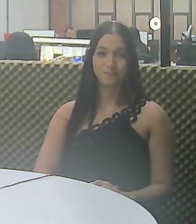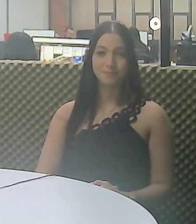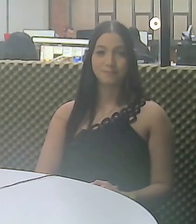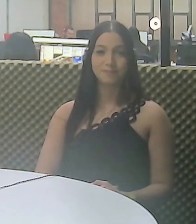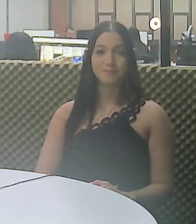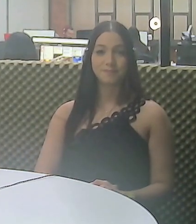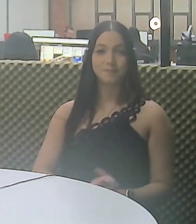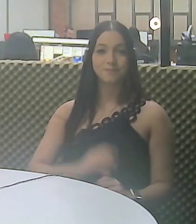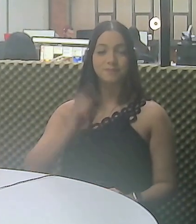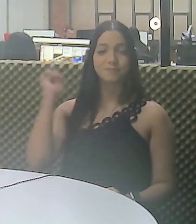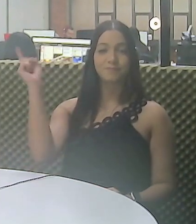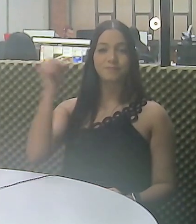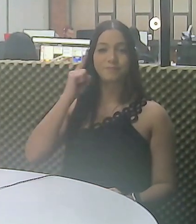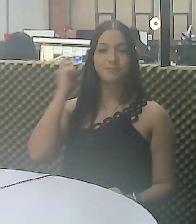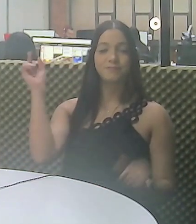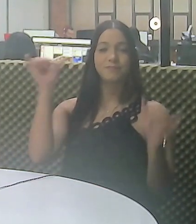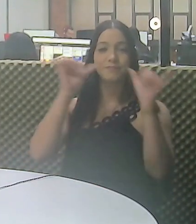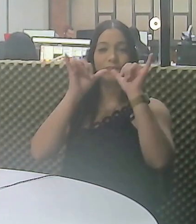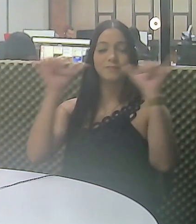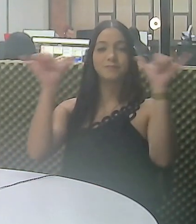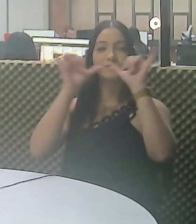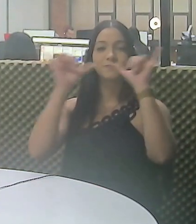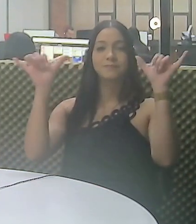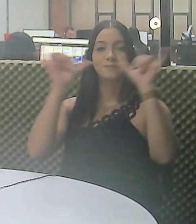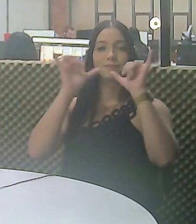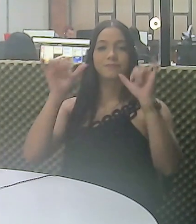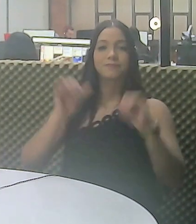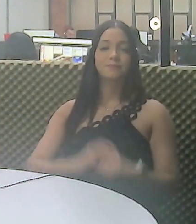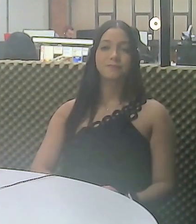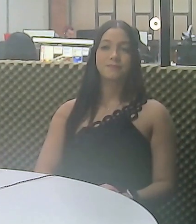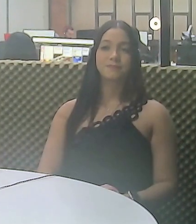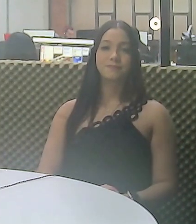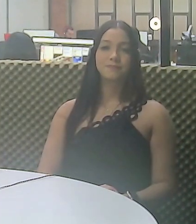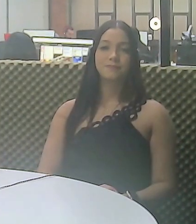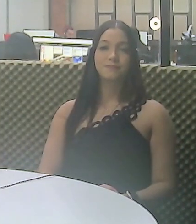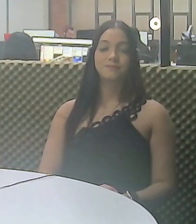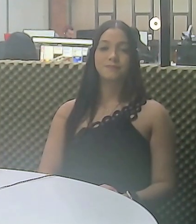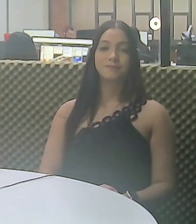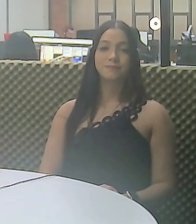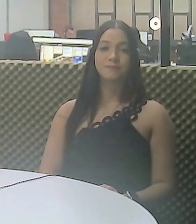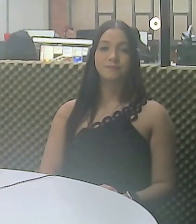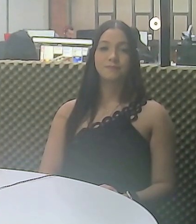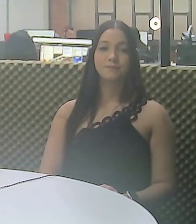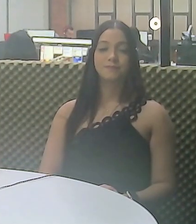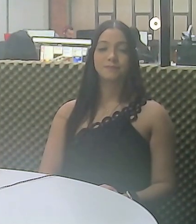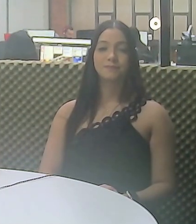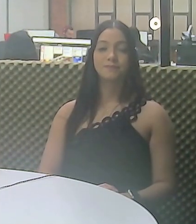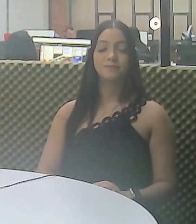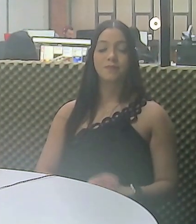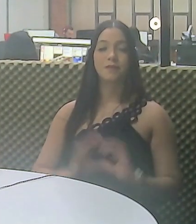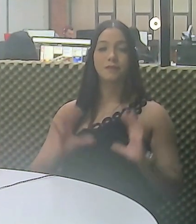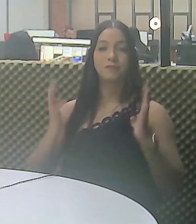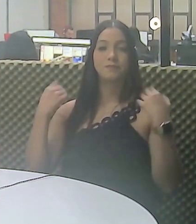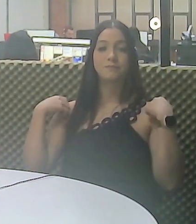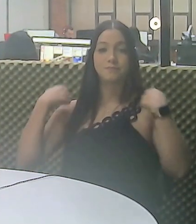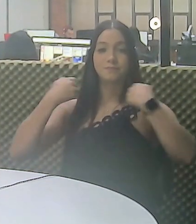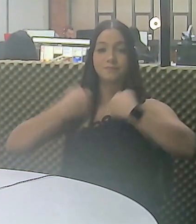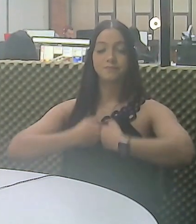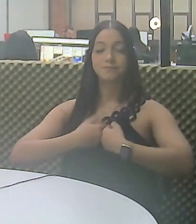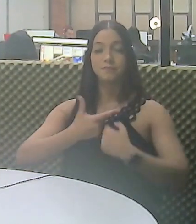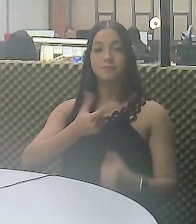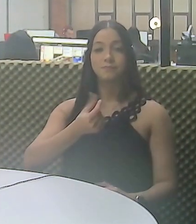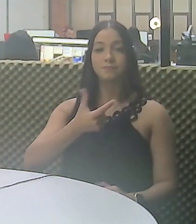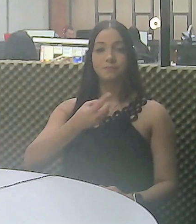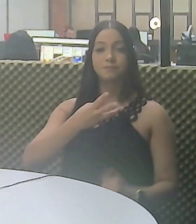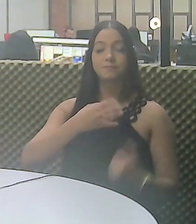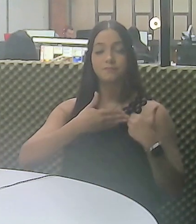Giro de notícias. A campanha do Agasalho 2023 está